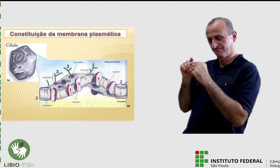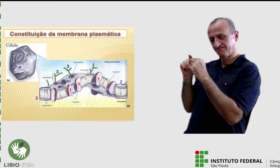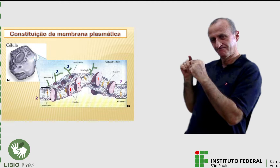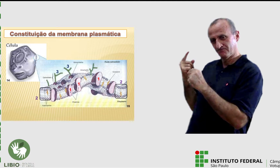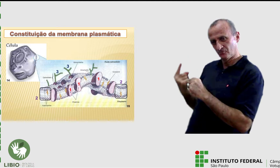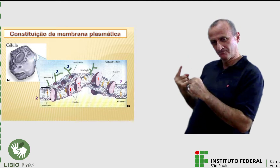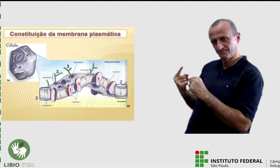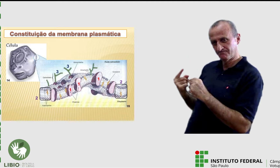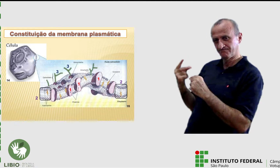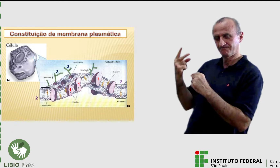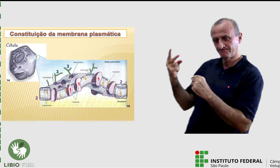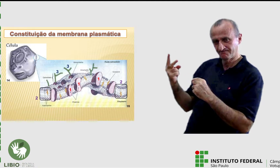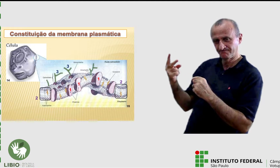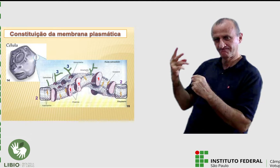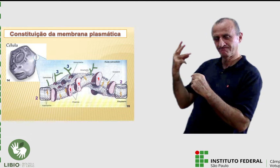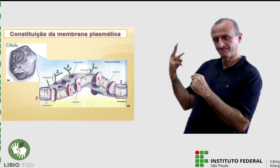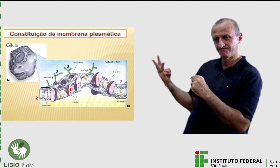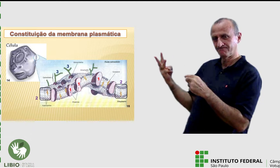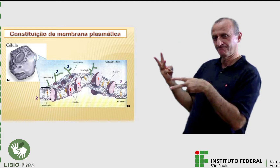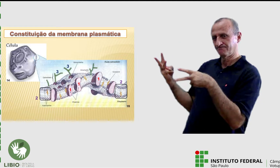1, 2 e o 3. Observe.